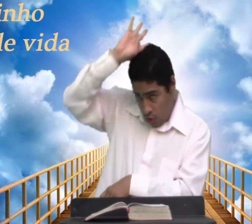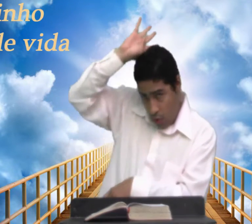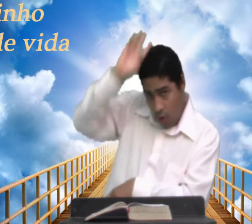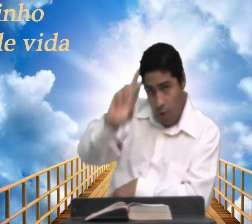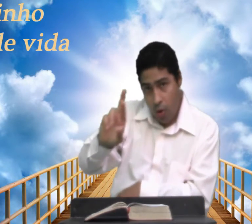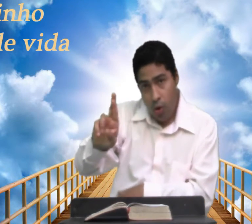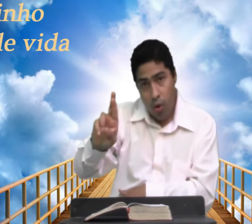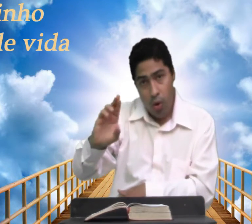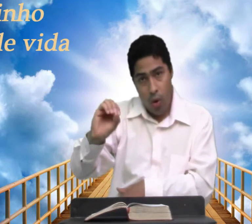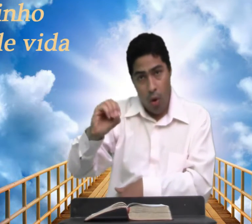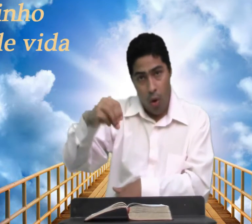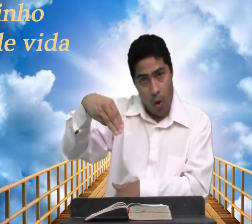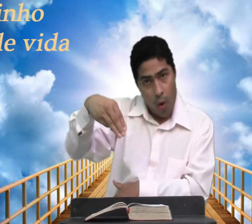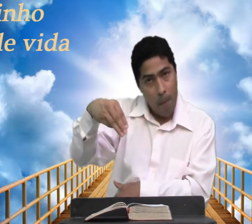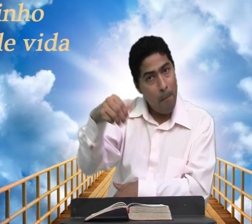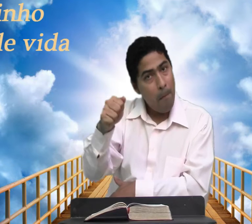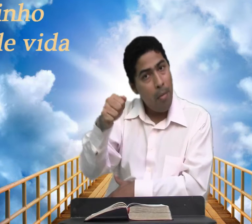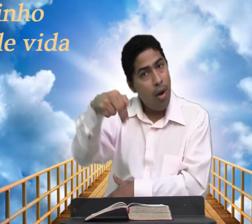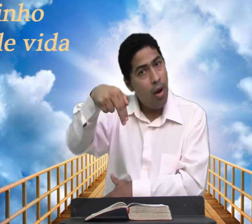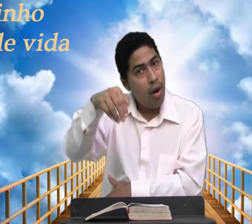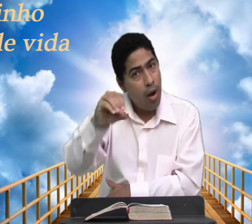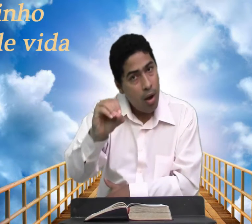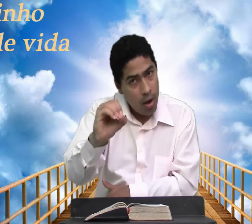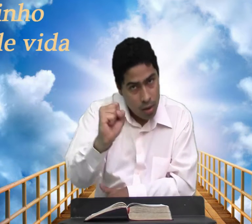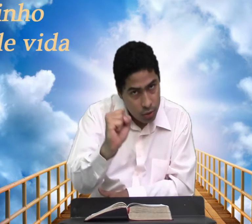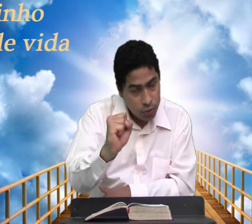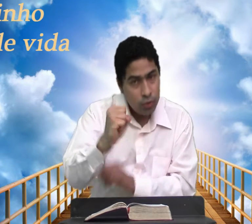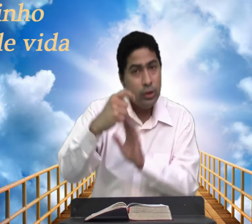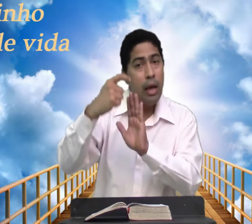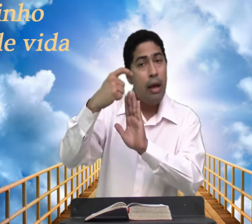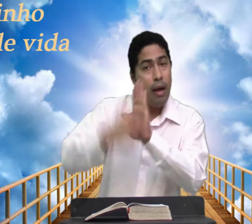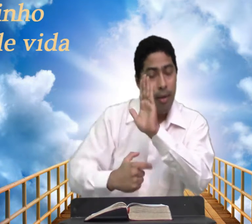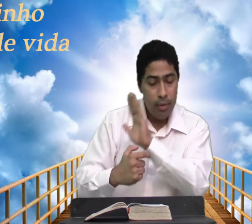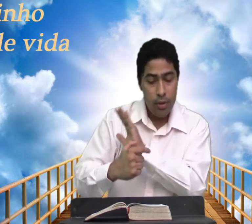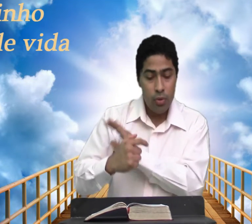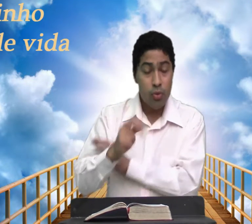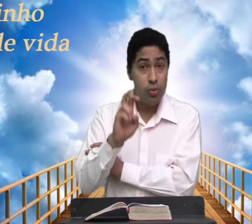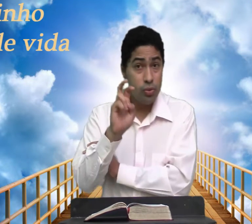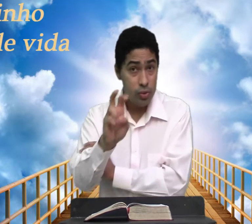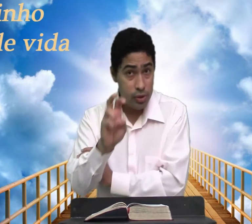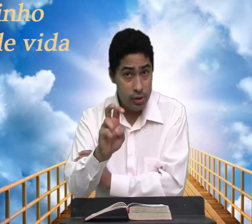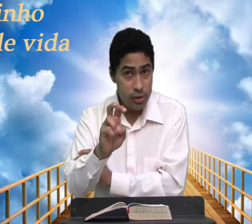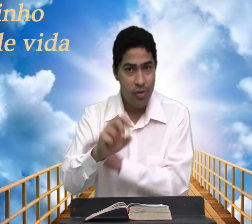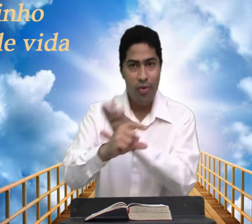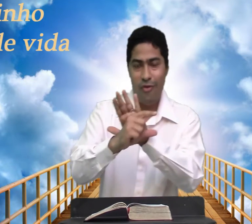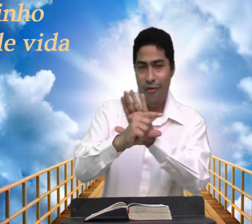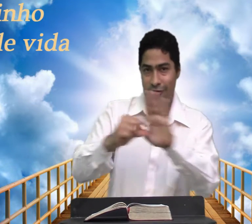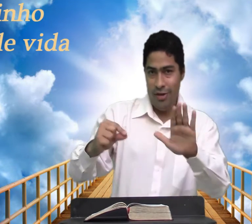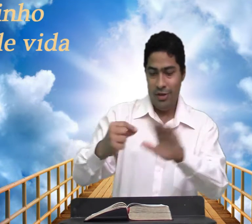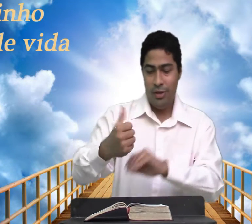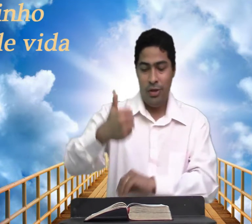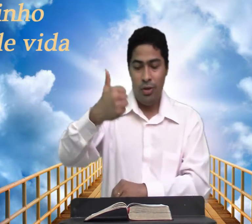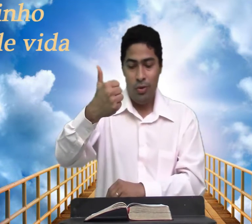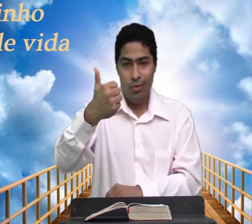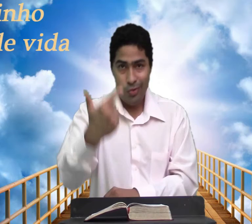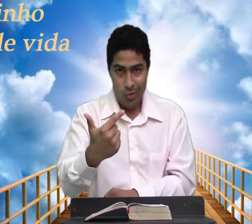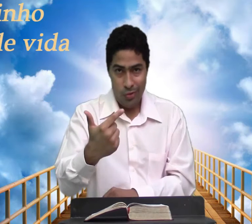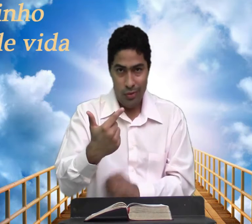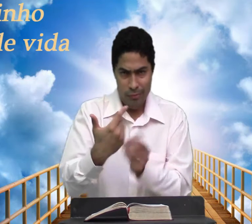versículo que se encontra no livro de Romanos, capítulo 5 e versículo 12, que diz o